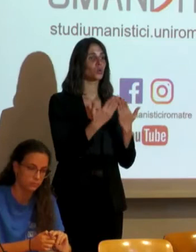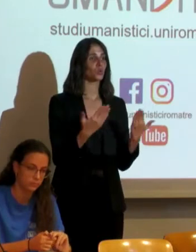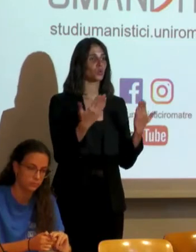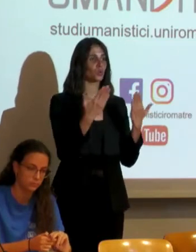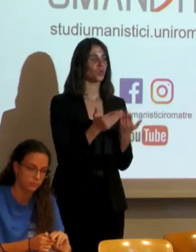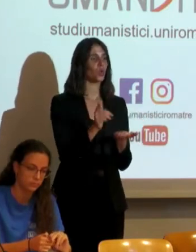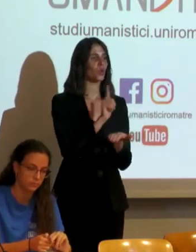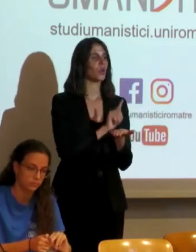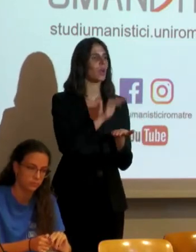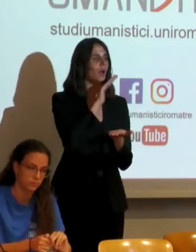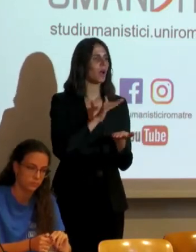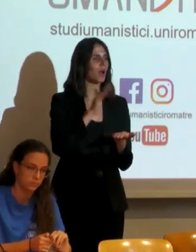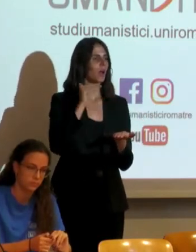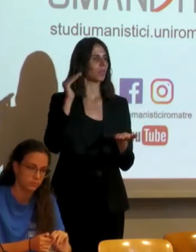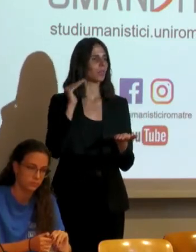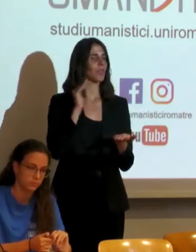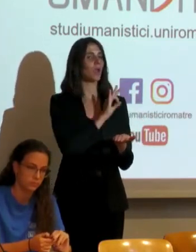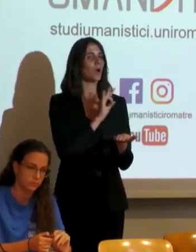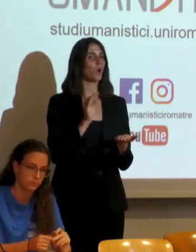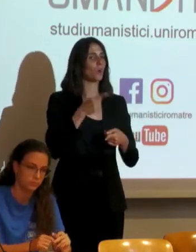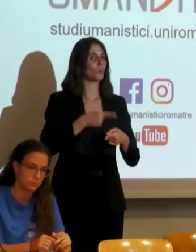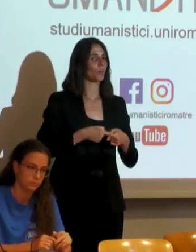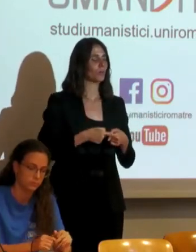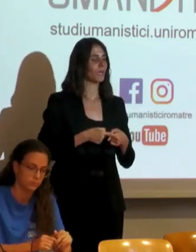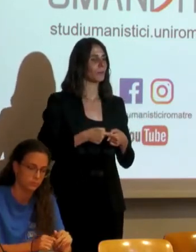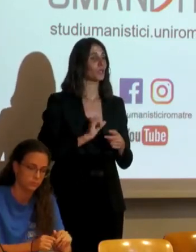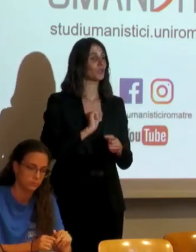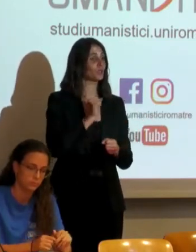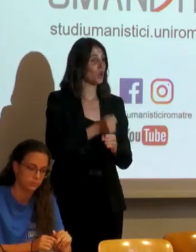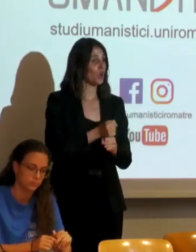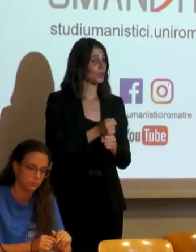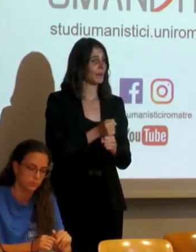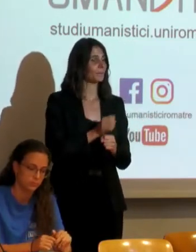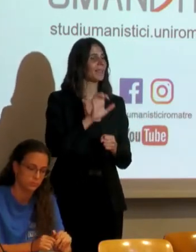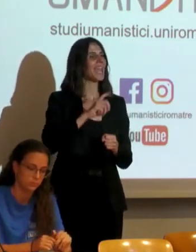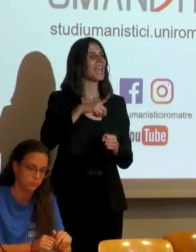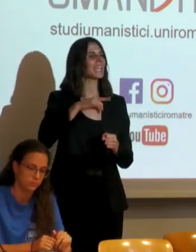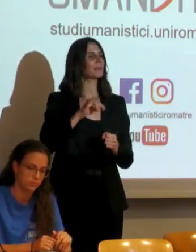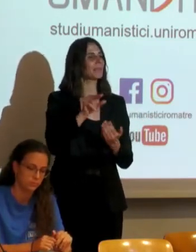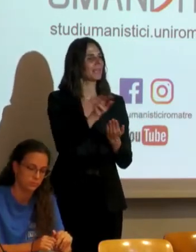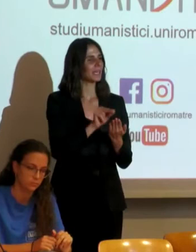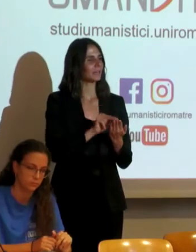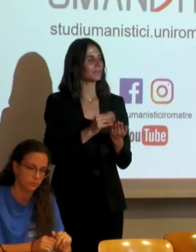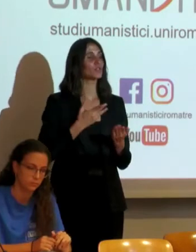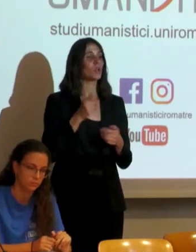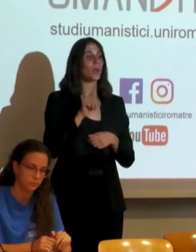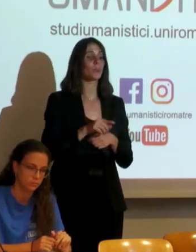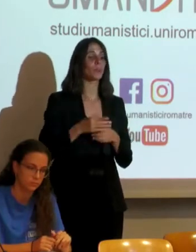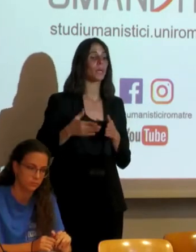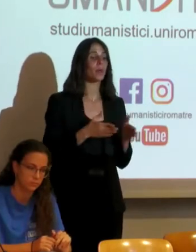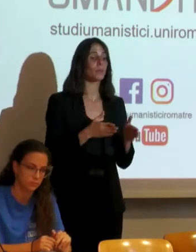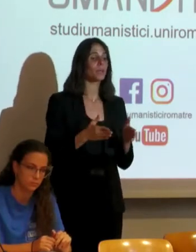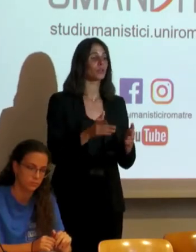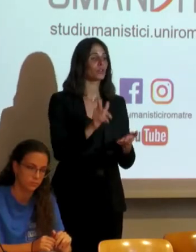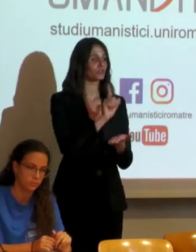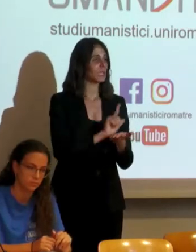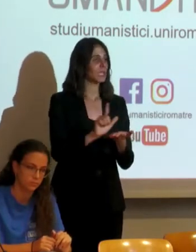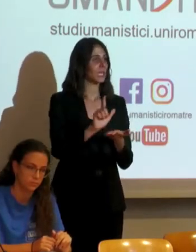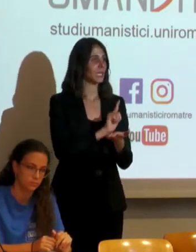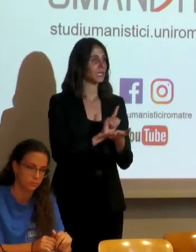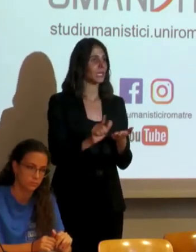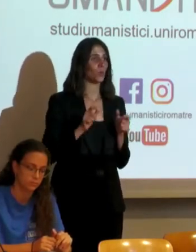delle letterature antiche, ma anche della storia, dell'epigrafia. Poi abbiamo un percorso di lettere dedicato alle